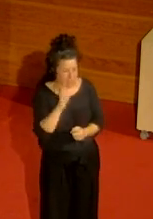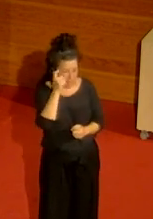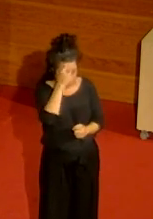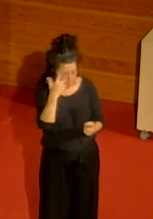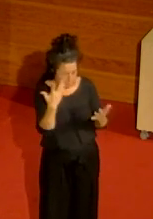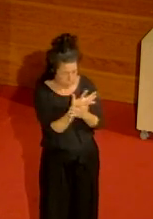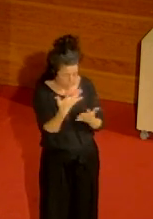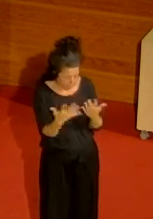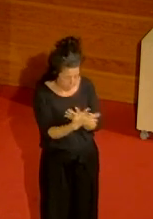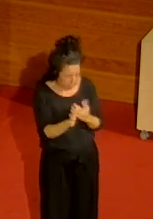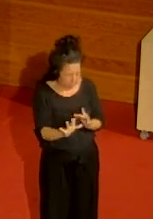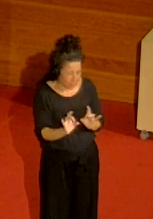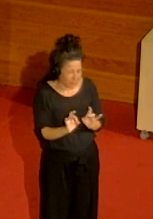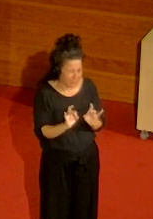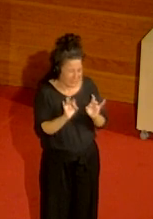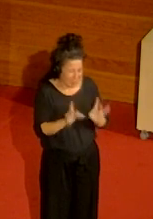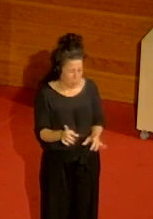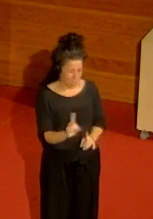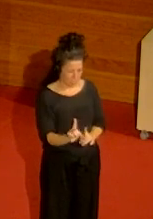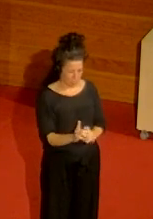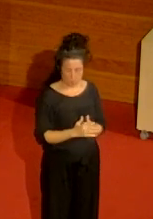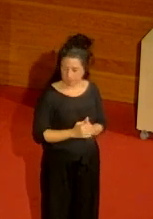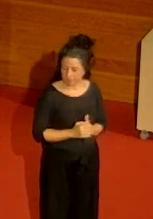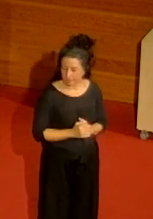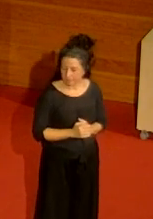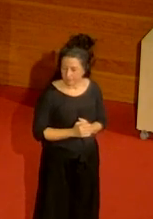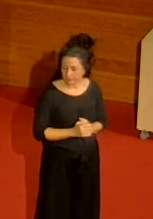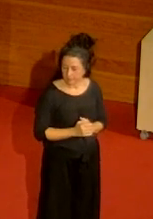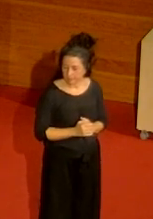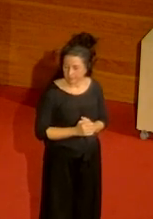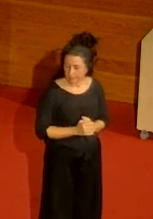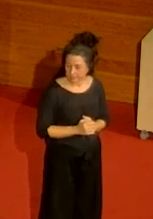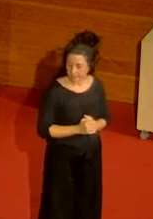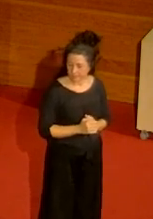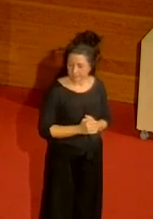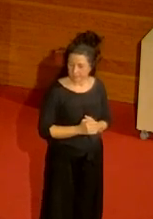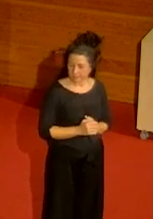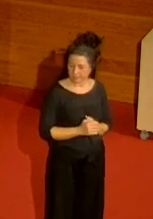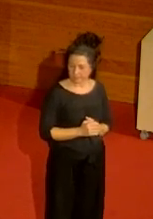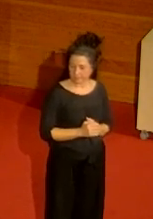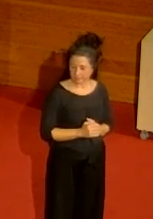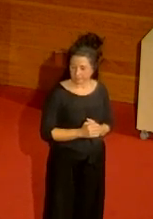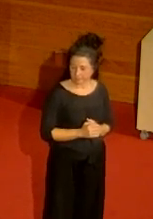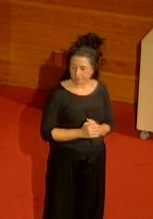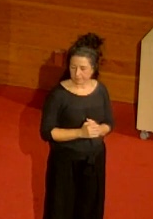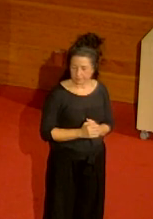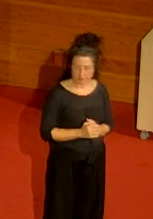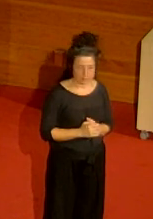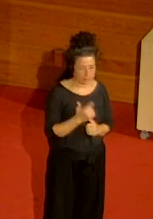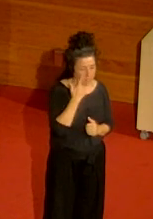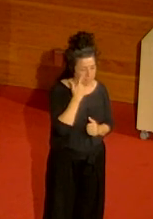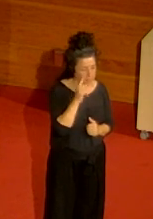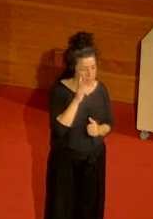mismo entonces bueno como les decía entonces podemos hoy por hoy se puede identificar a los a esta mitad